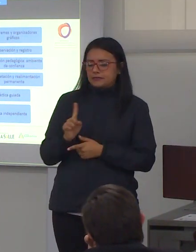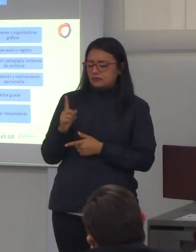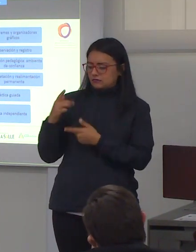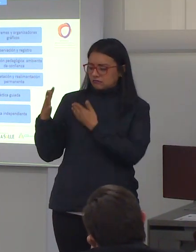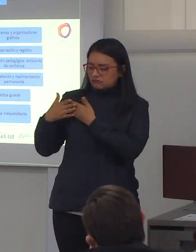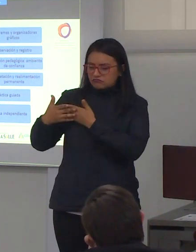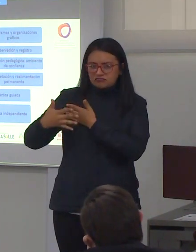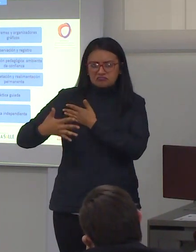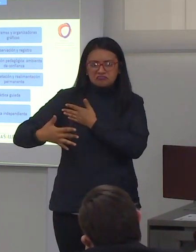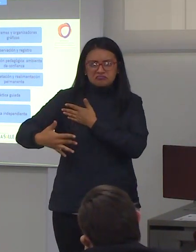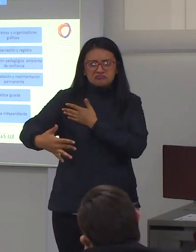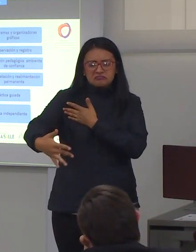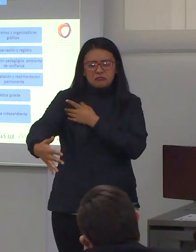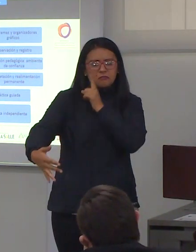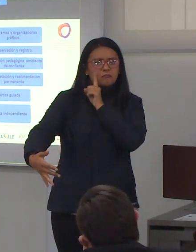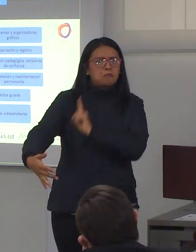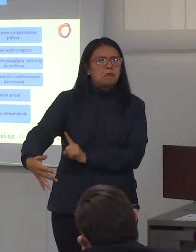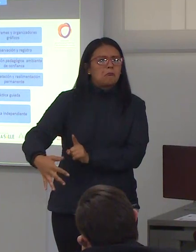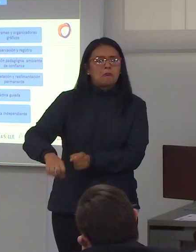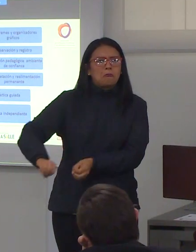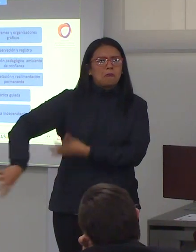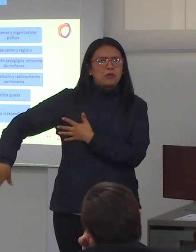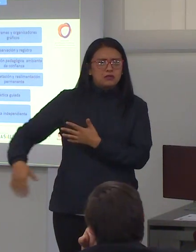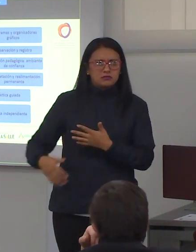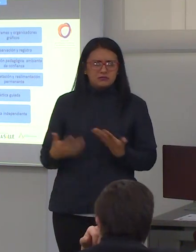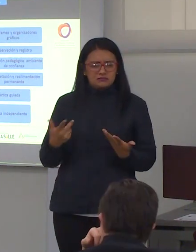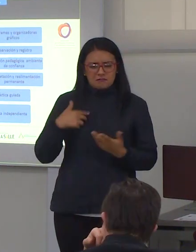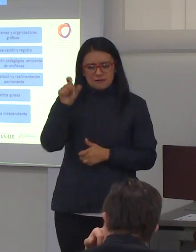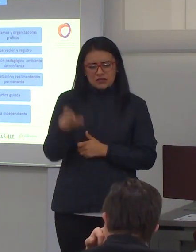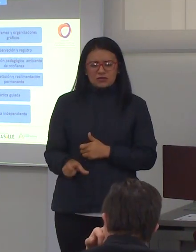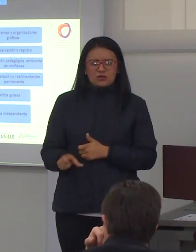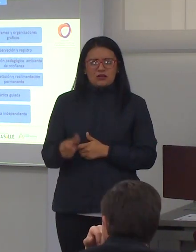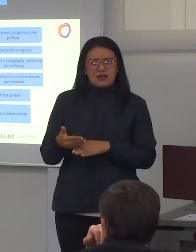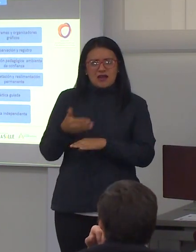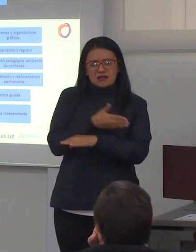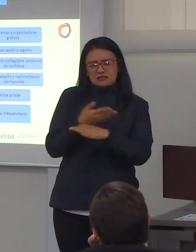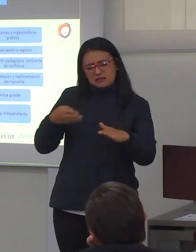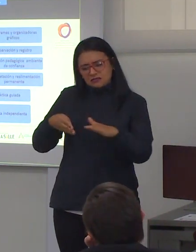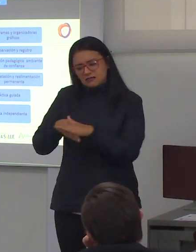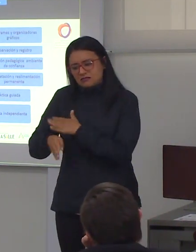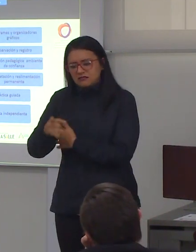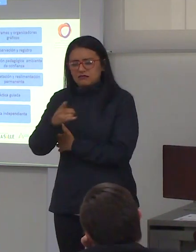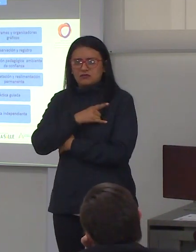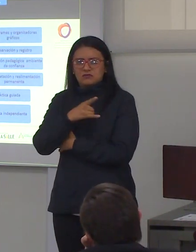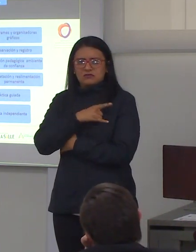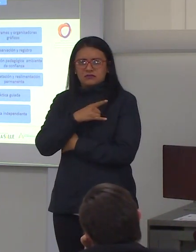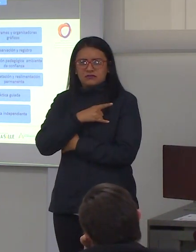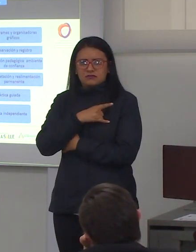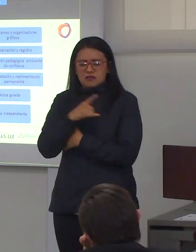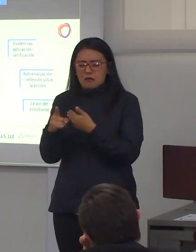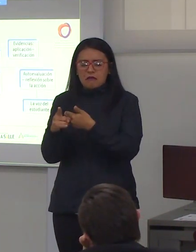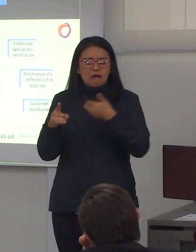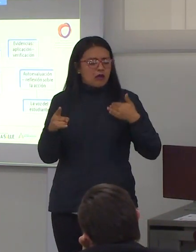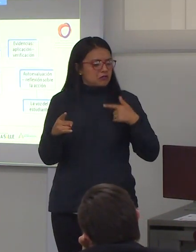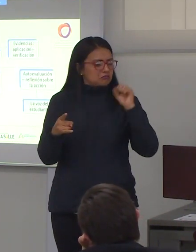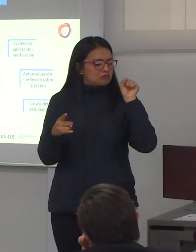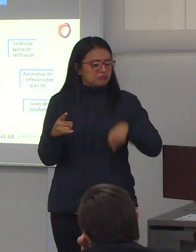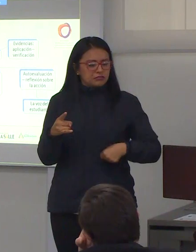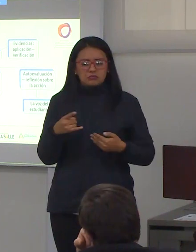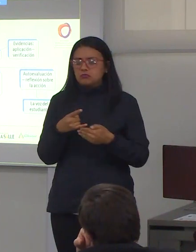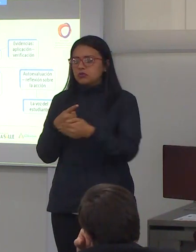trayectoria que han tenido entonces estas personas antes de llegar al sistema de la educación superior